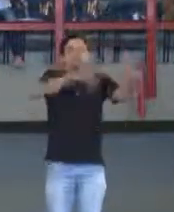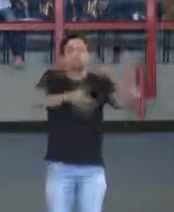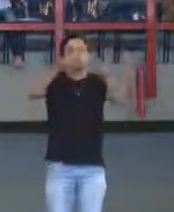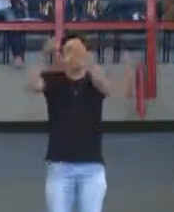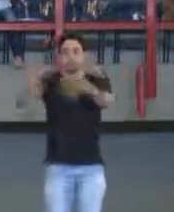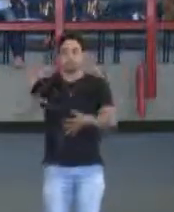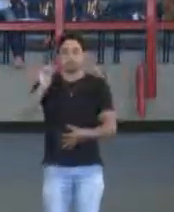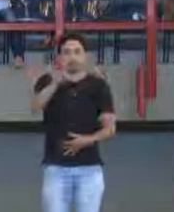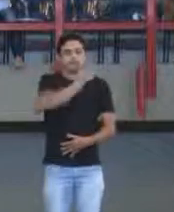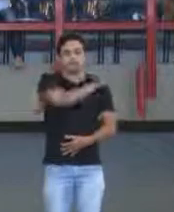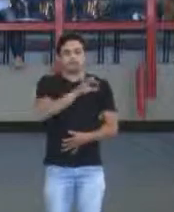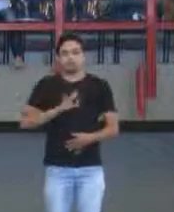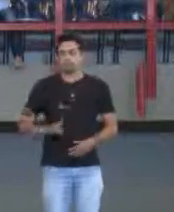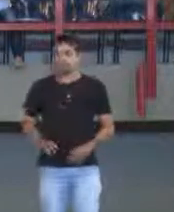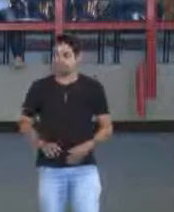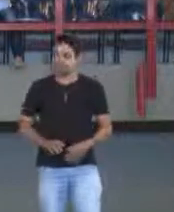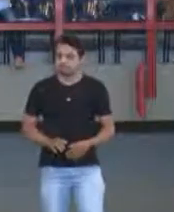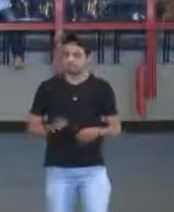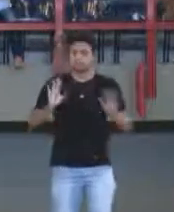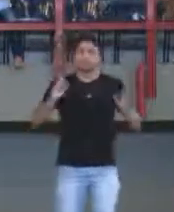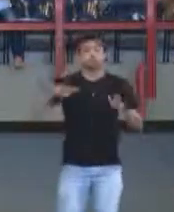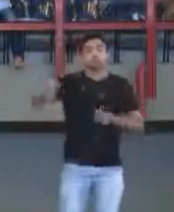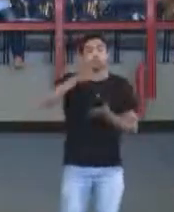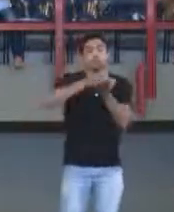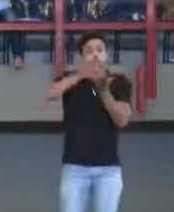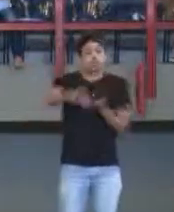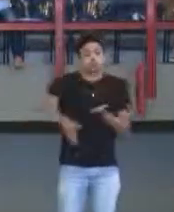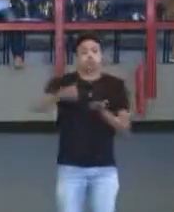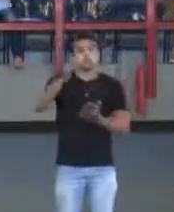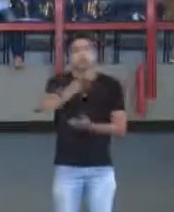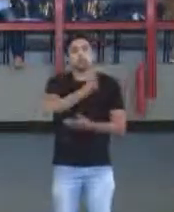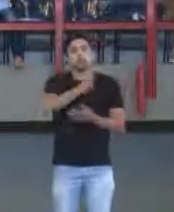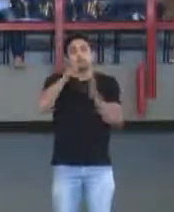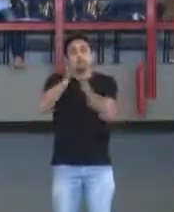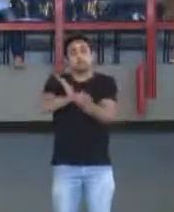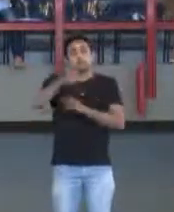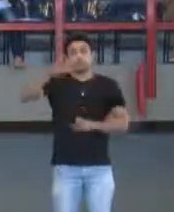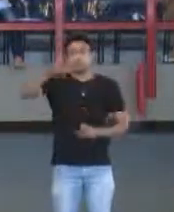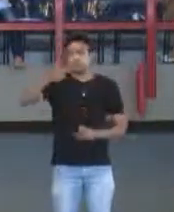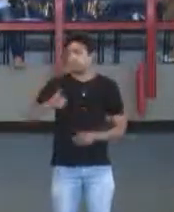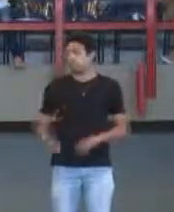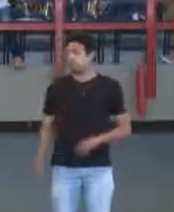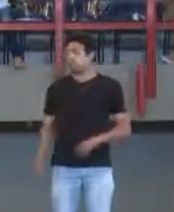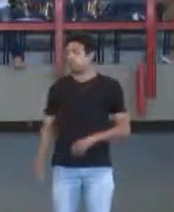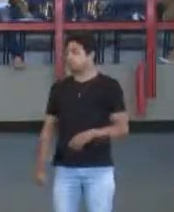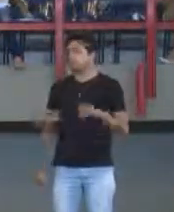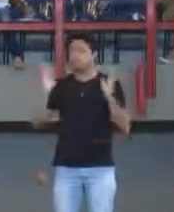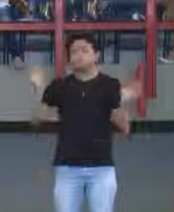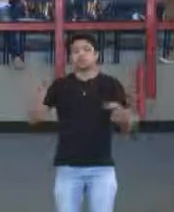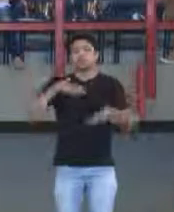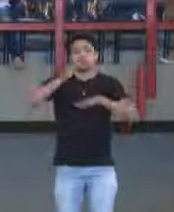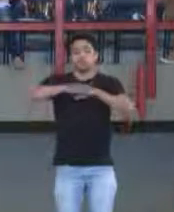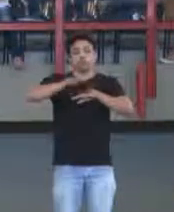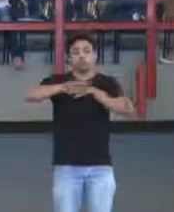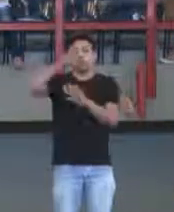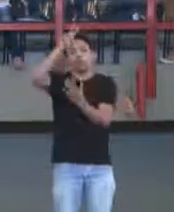uma delas, beleza? Então, nós vamos começar aqui na questão de número 1. Eu vou lendo aqui